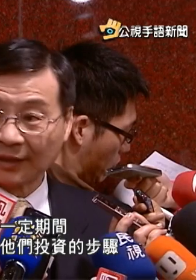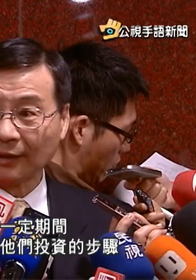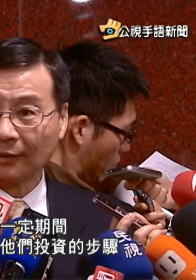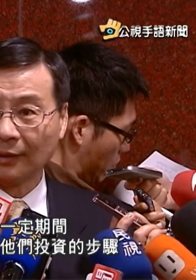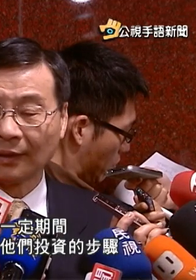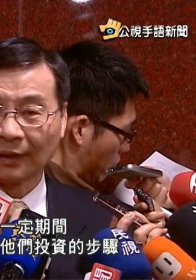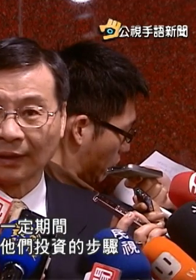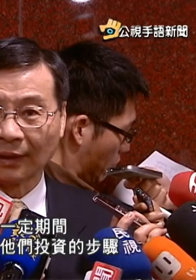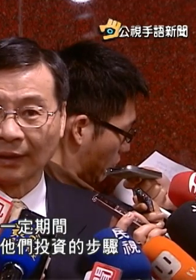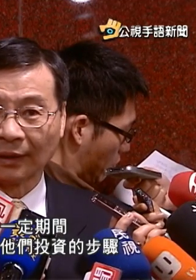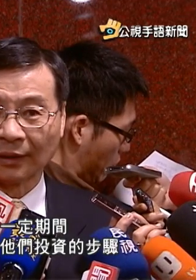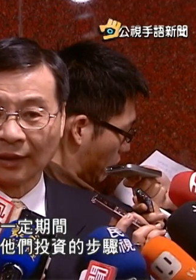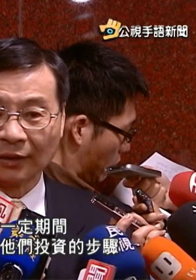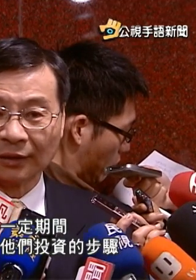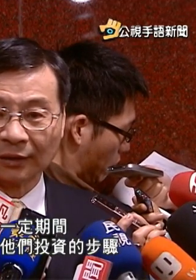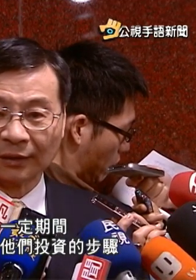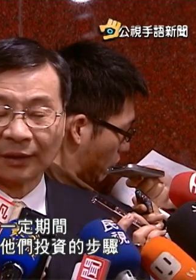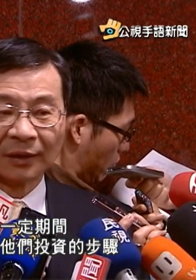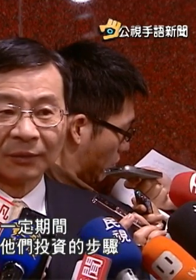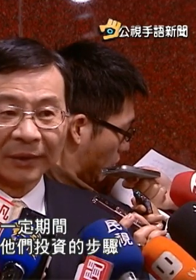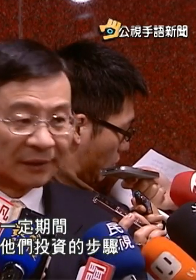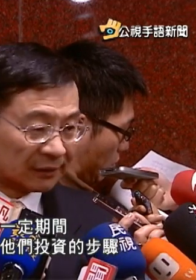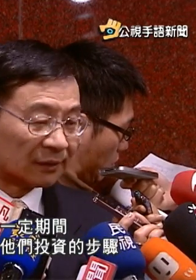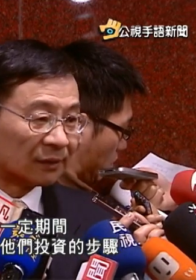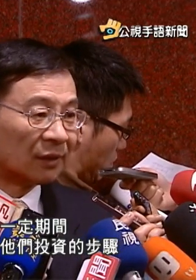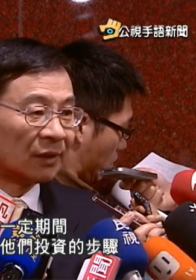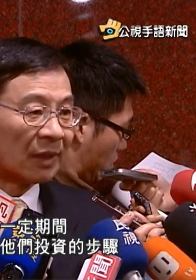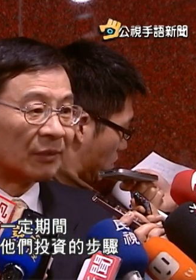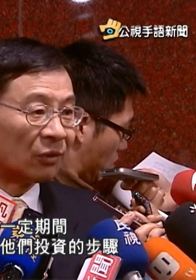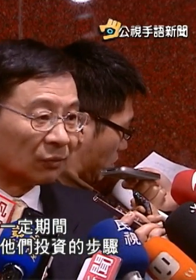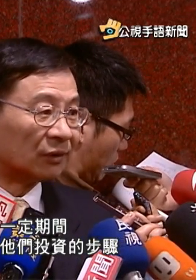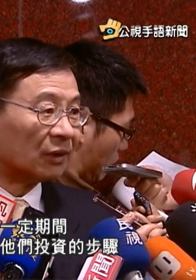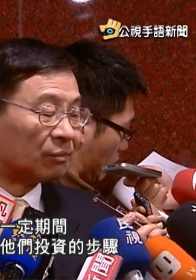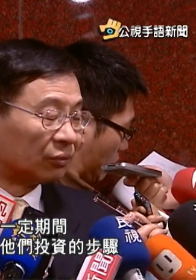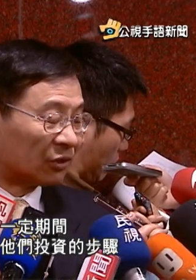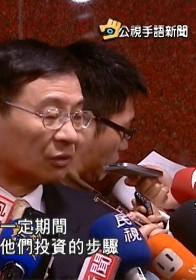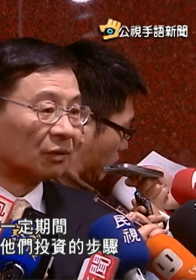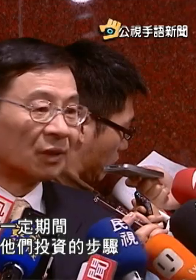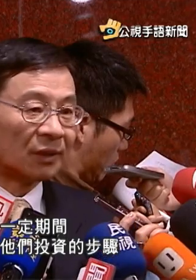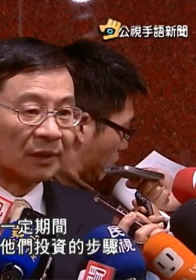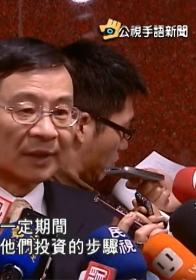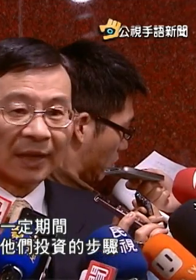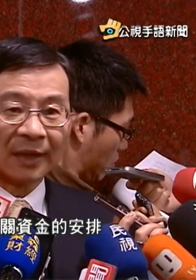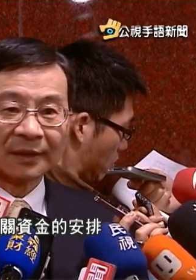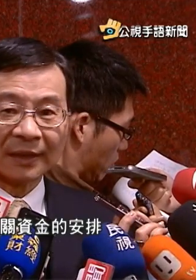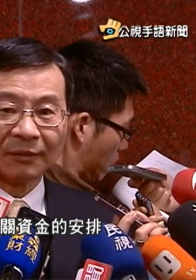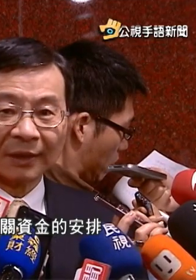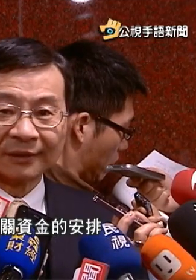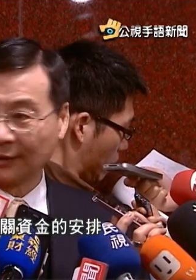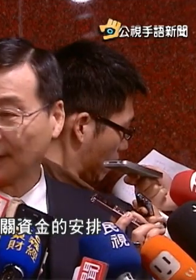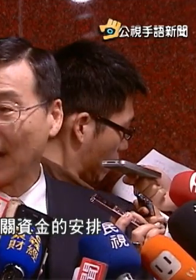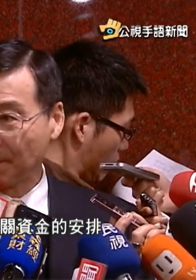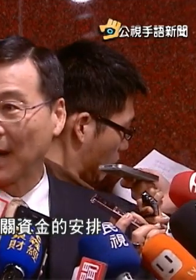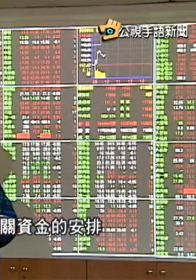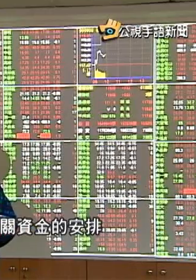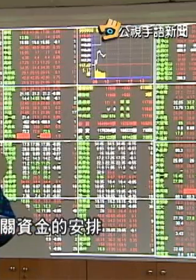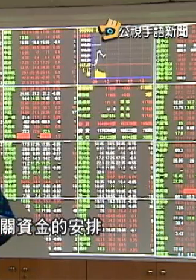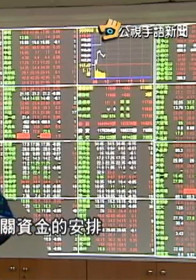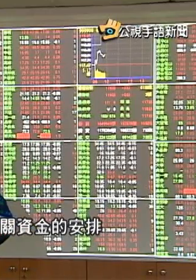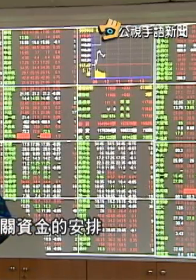间可以维持他们投资的步骤跟他相关资金的安排。 面对大户